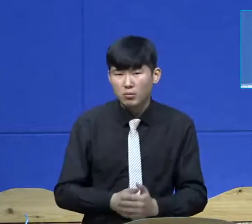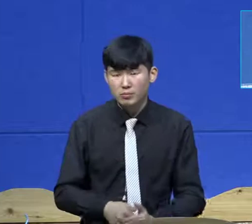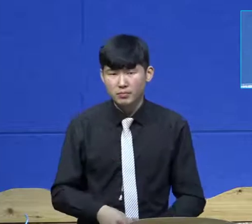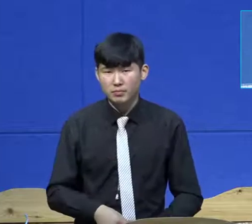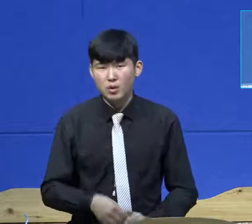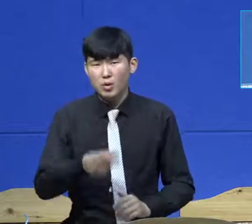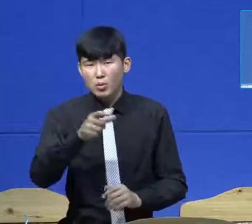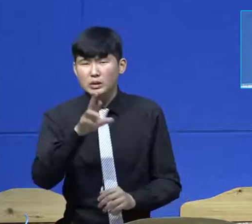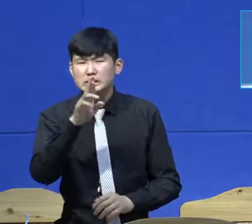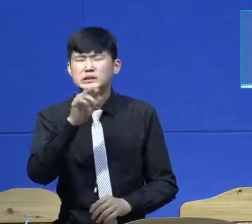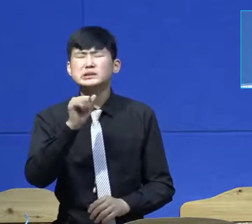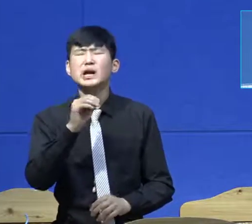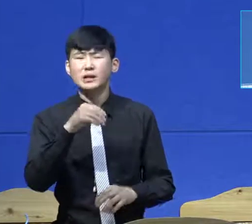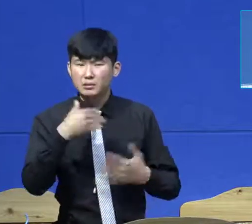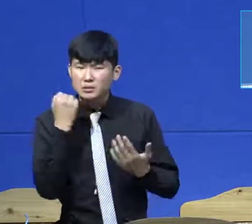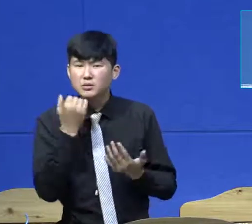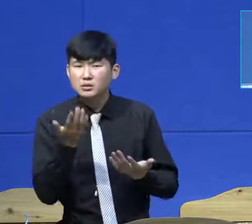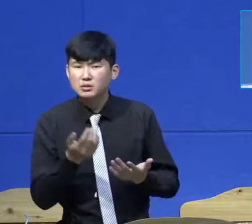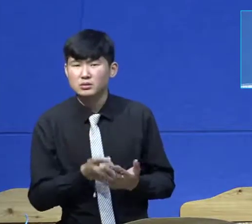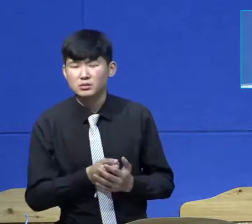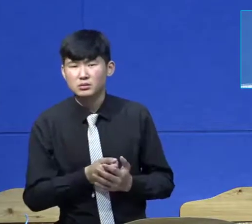Хүн яаж тэгж амьдарч чадчихна?